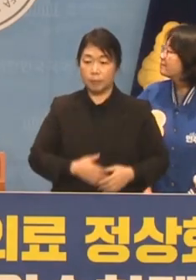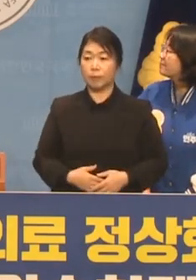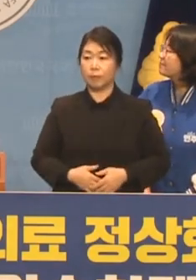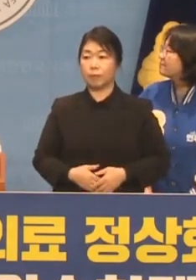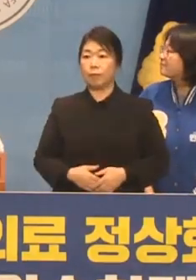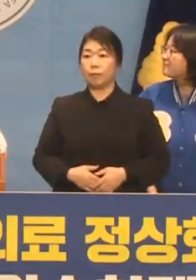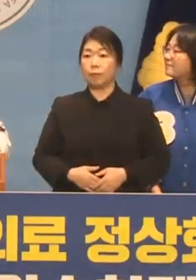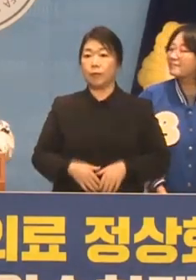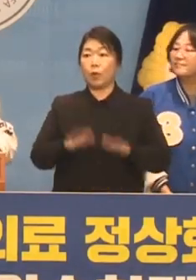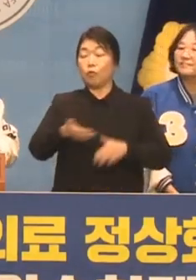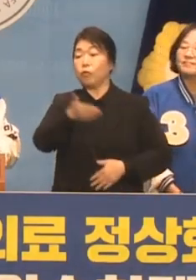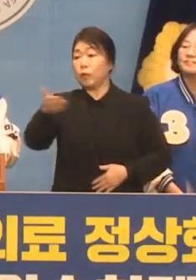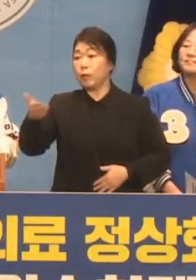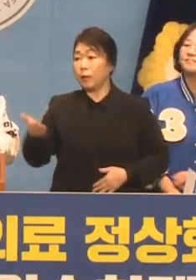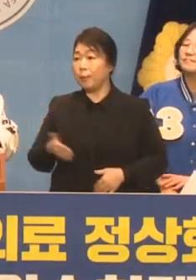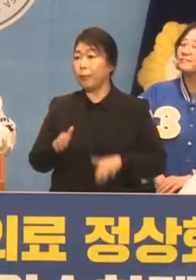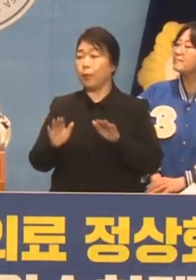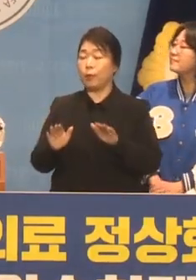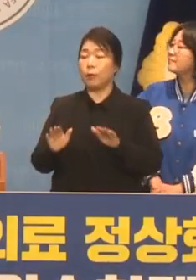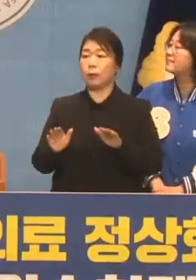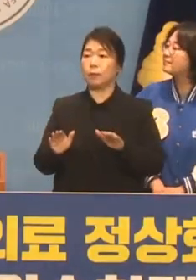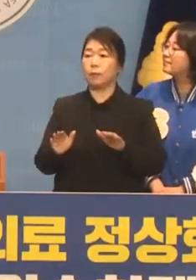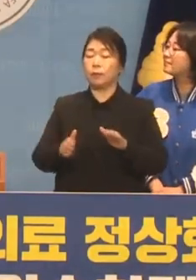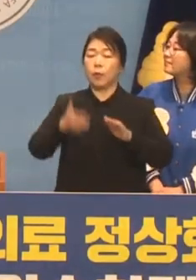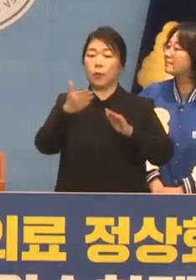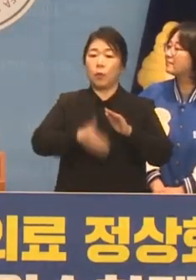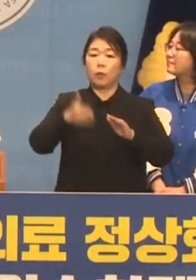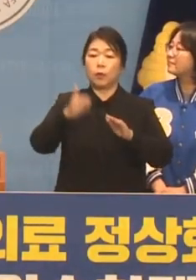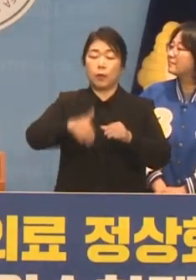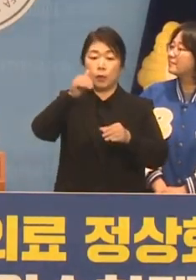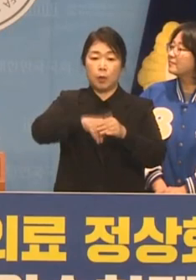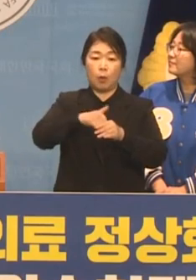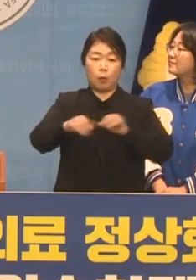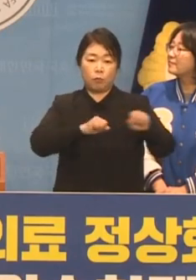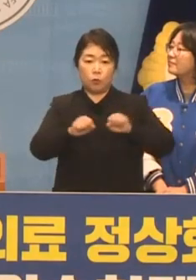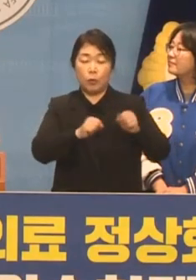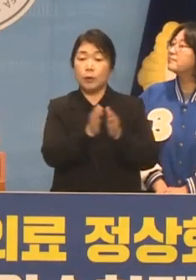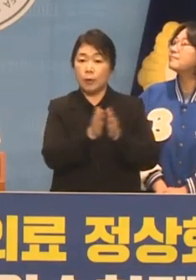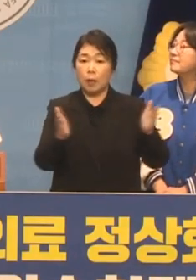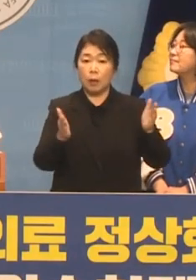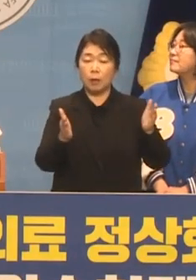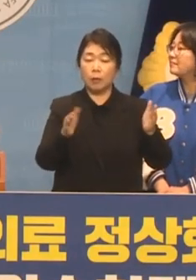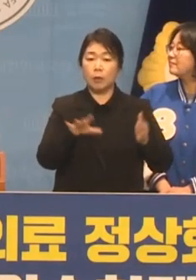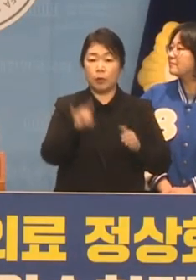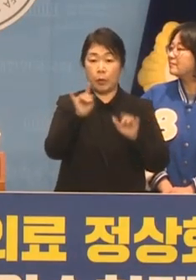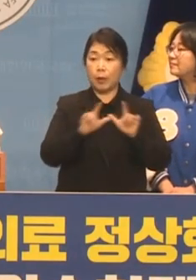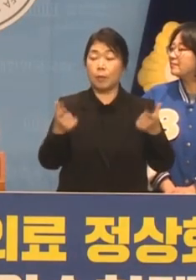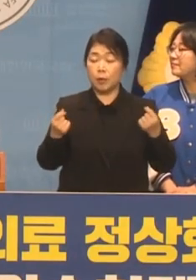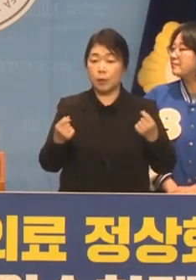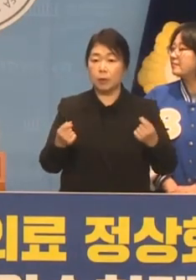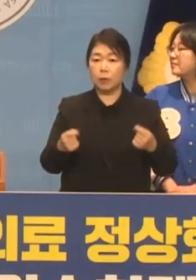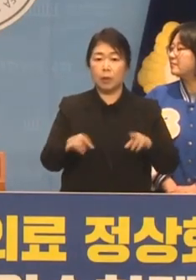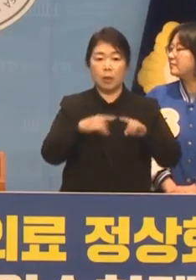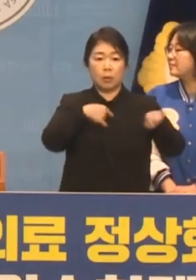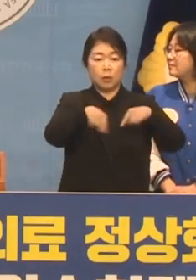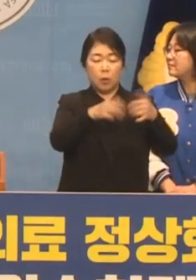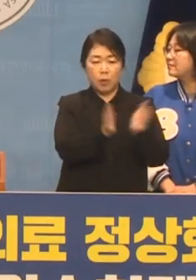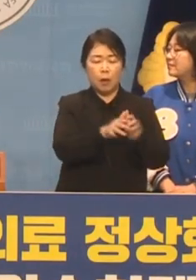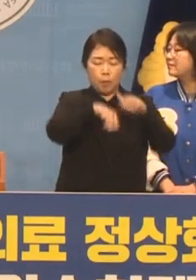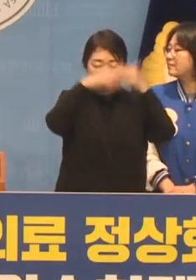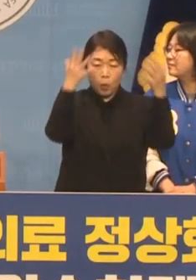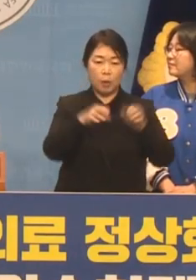이상입니다네 저희는 오늘 공식 선거 운동이 시작되는 첫날 각 정당들이